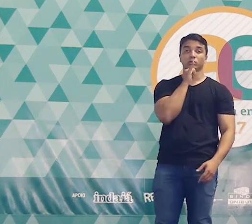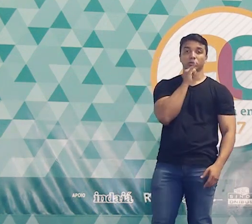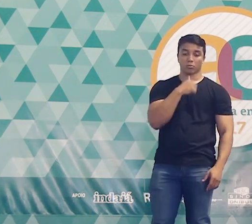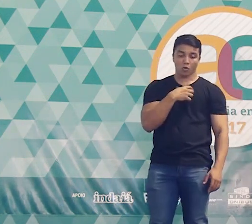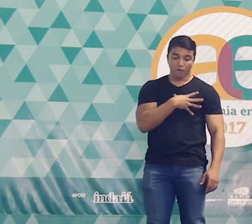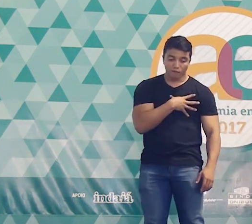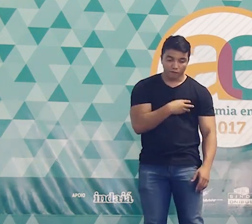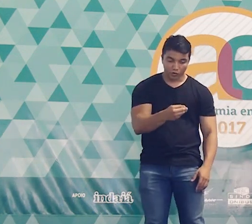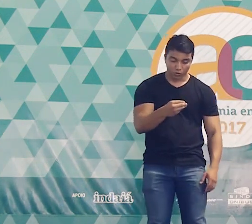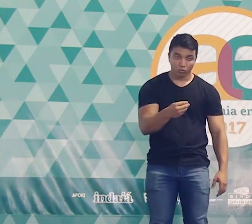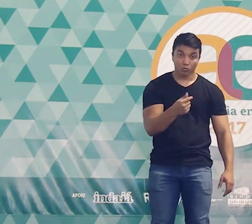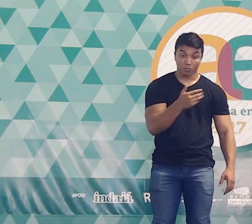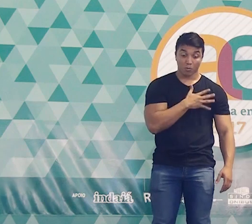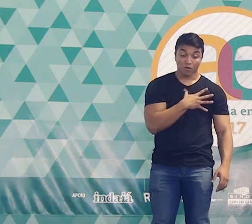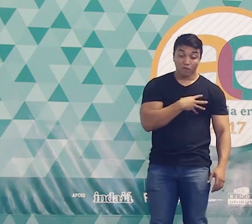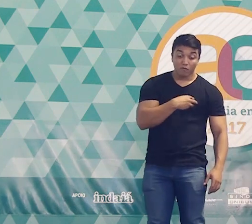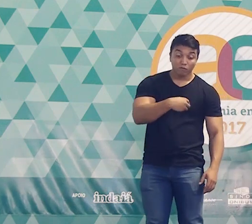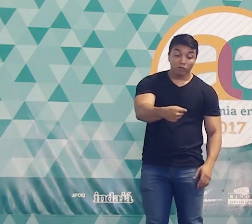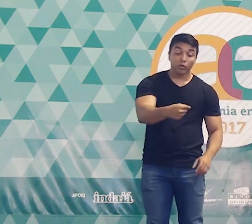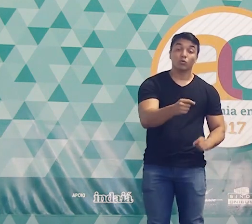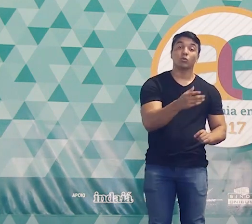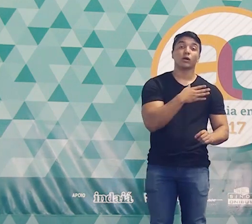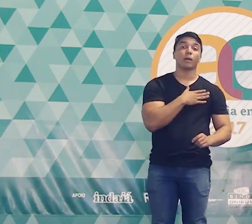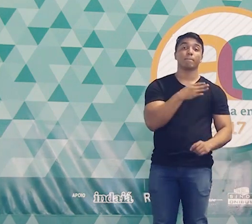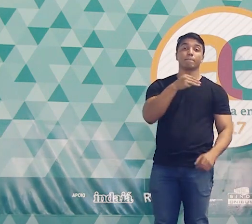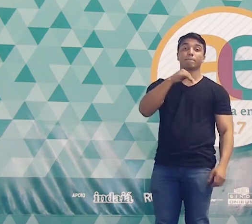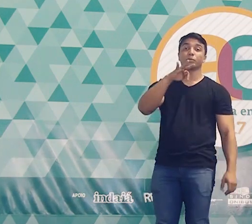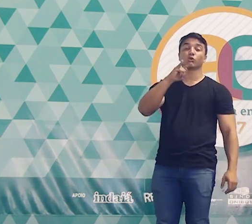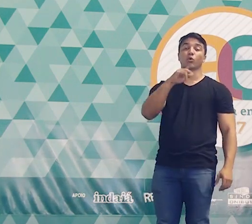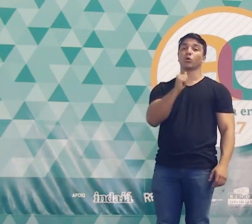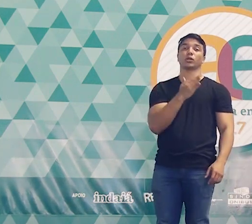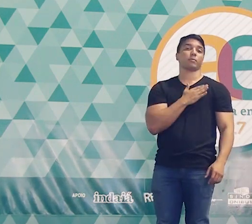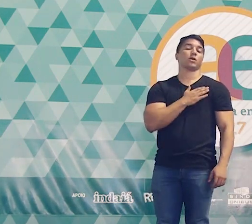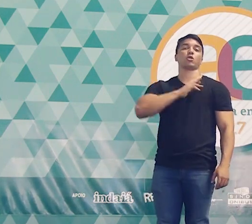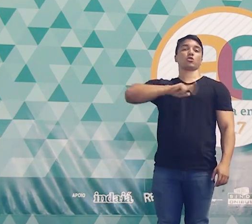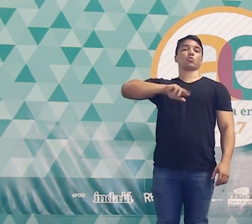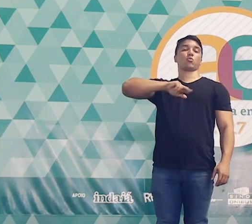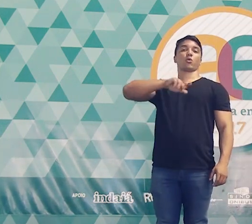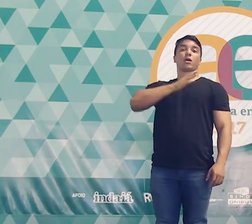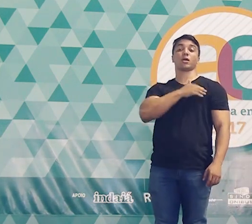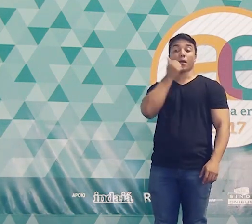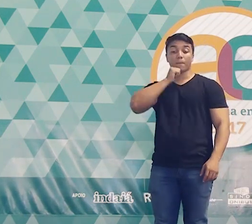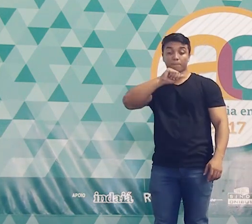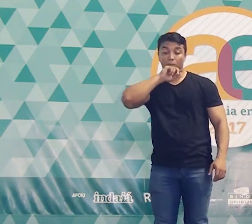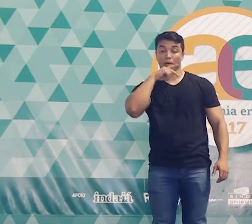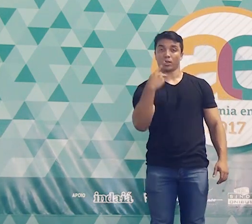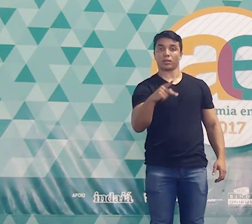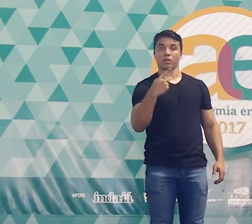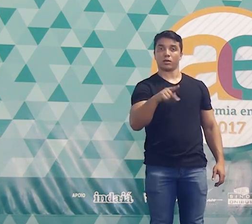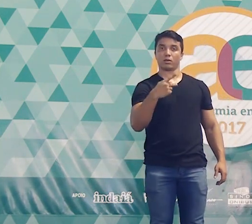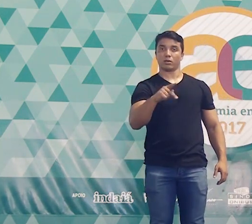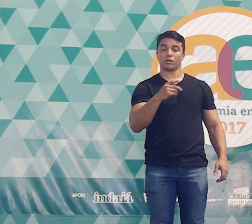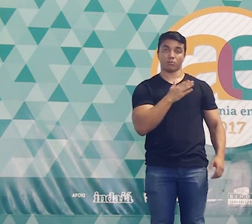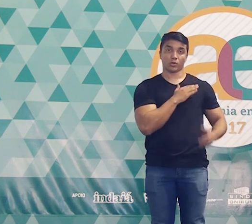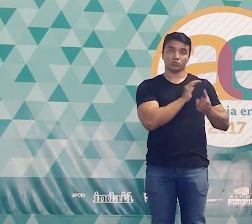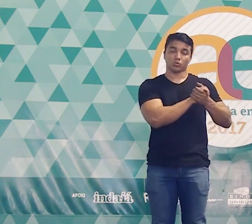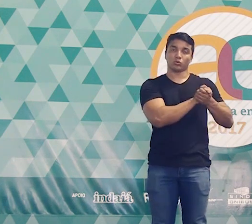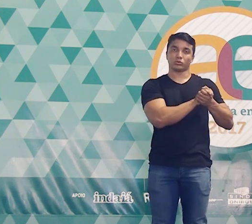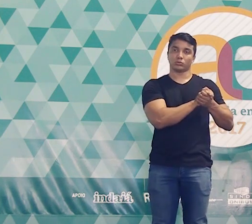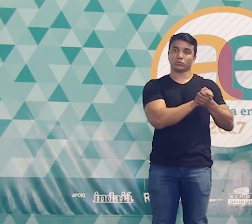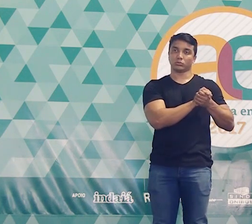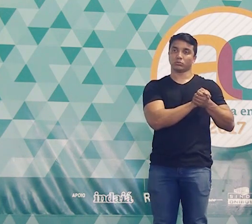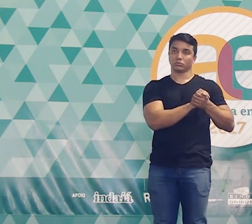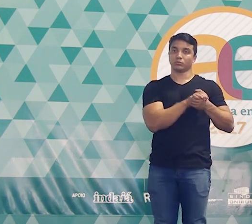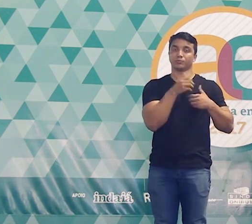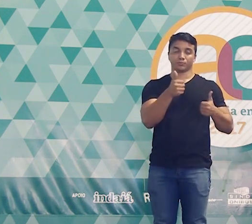um filho, o meu filho não herda as minhas mitocôndrias, mas herda as mitocôndrias da minha esposa.